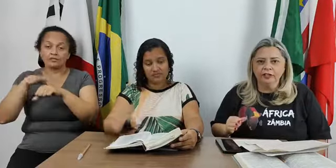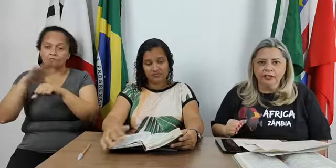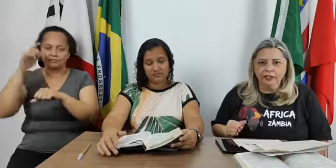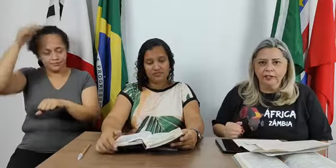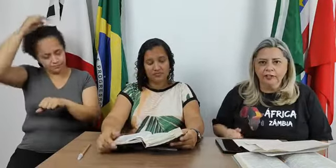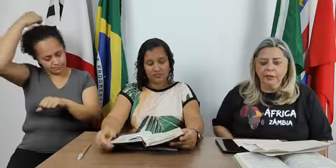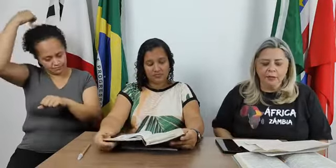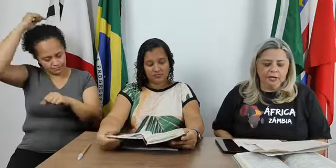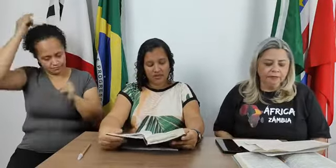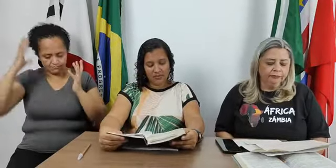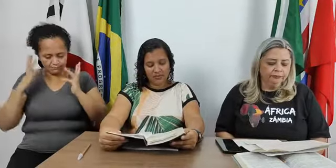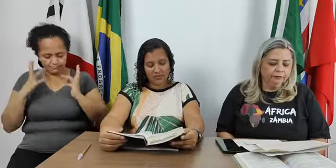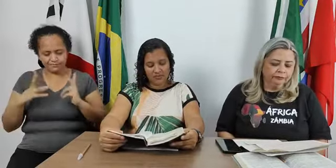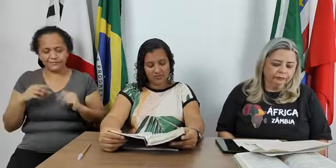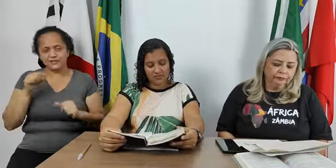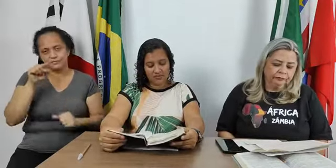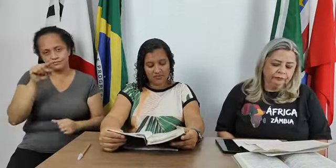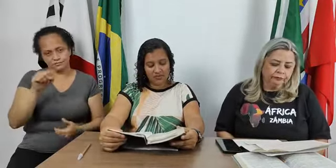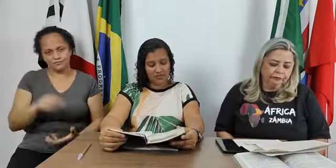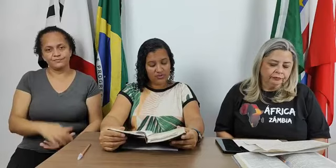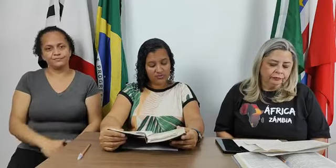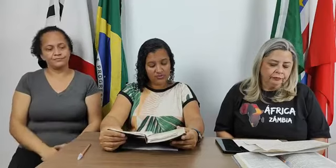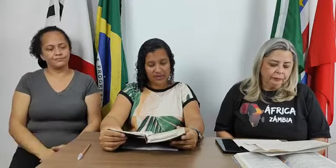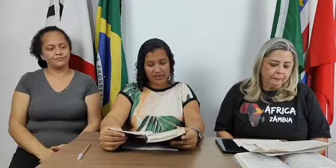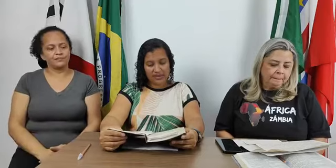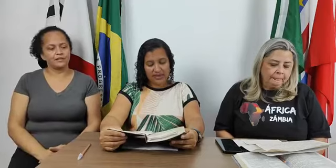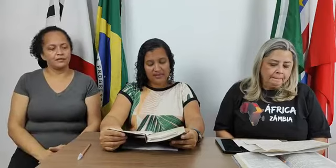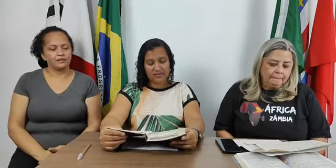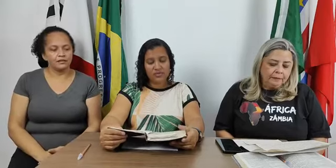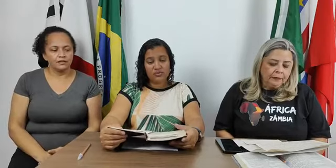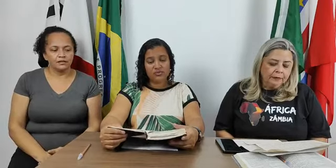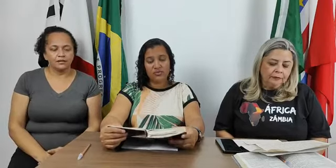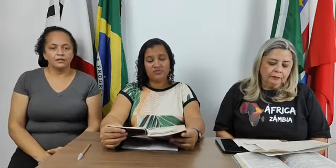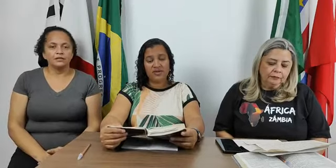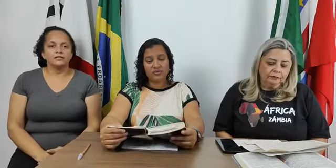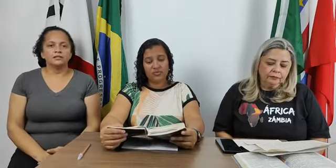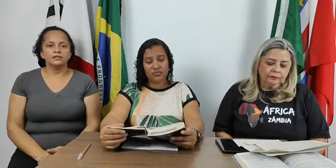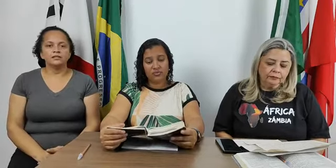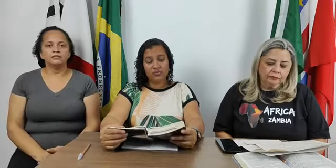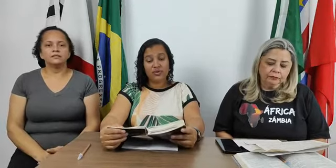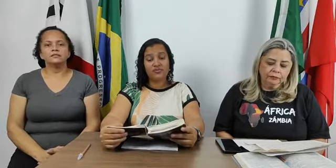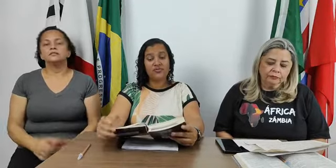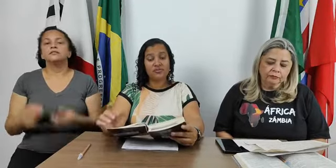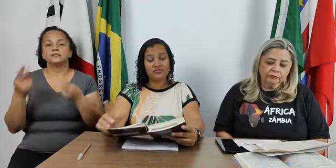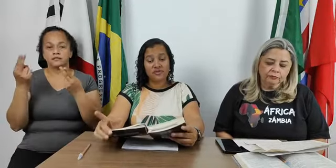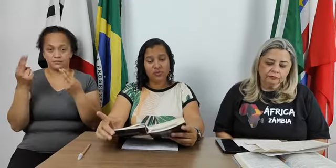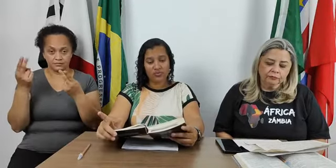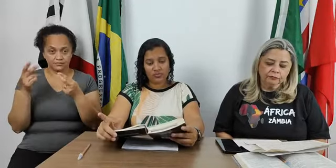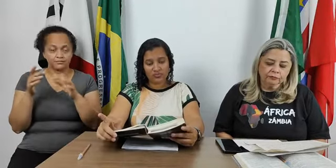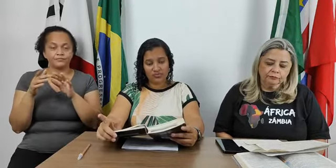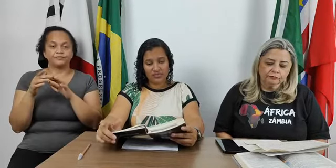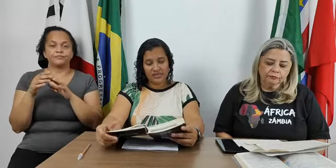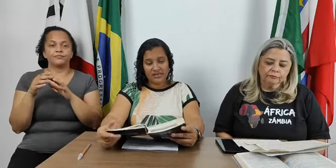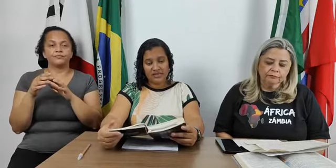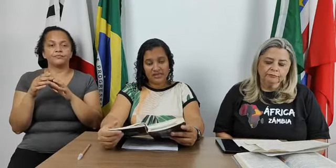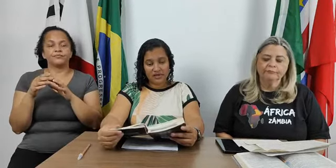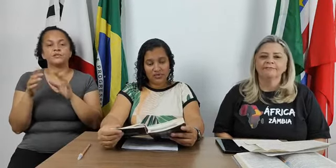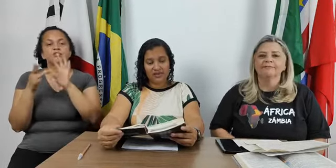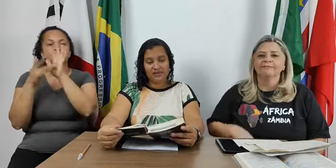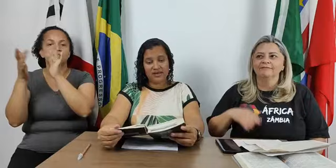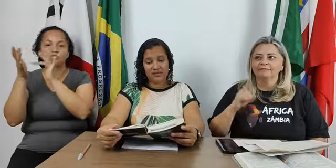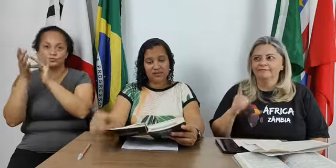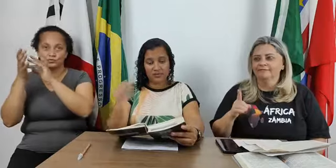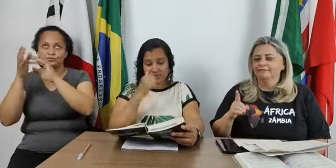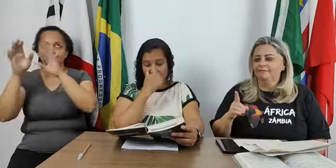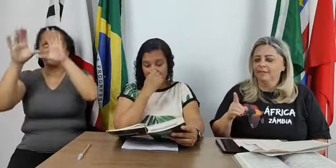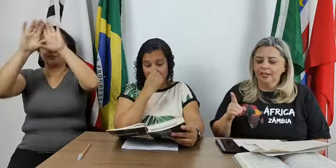você fica. Amém? Amém. 18. Assim como tu me enviaste ao mundo, eu os envio ao mundo. E eu